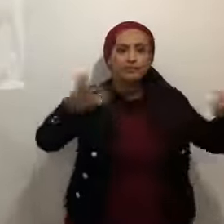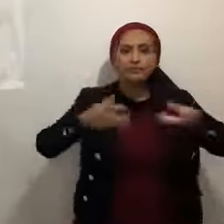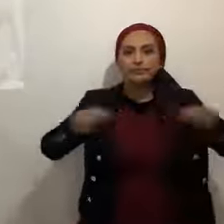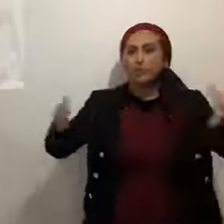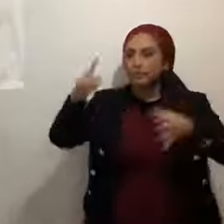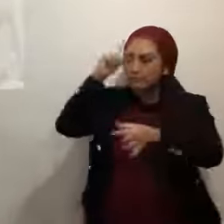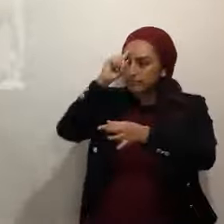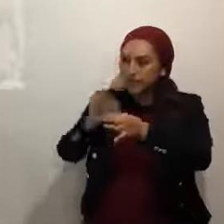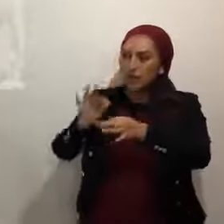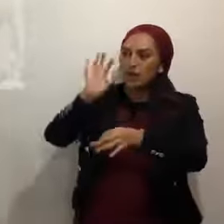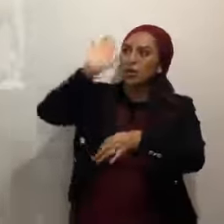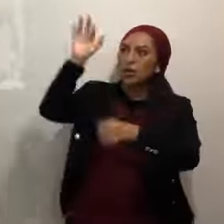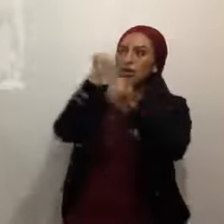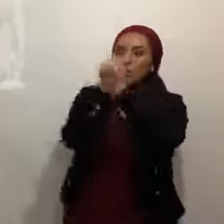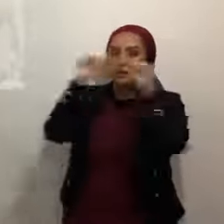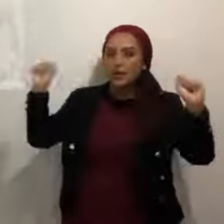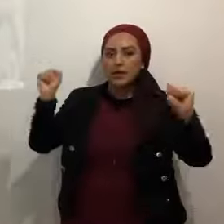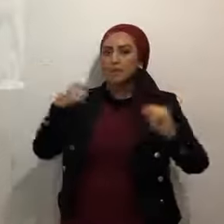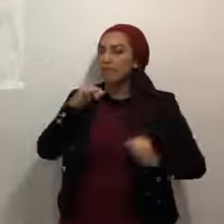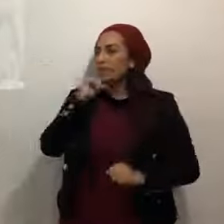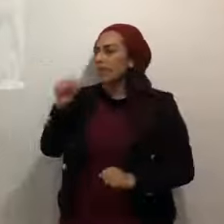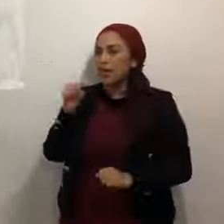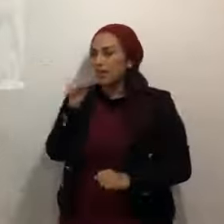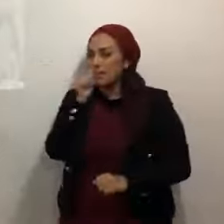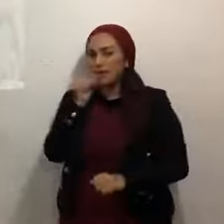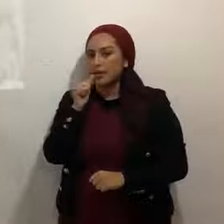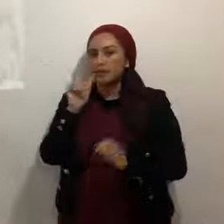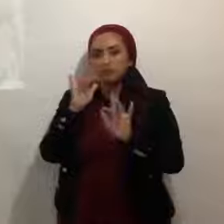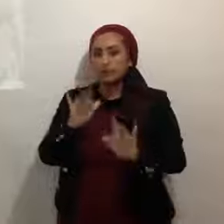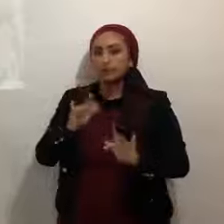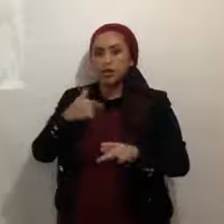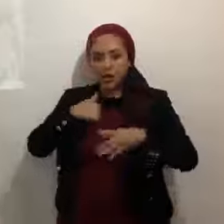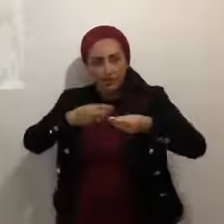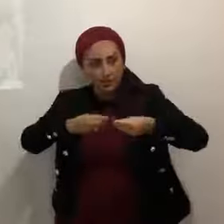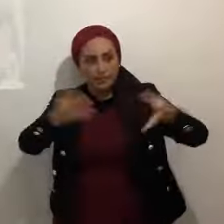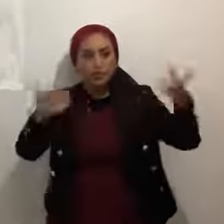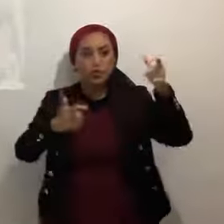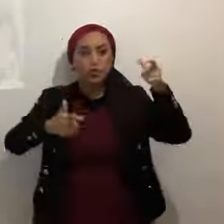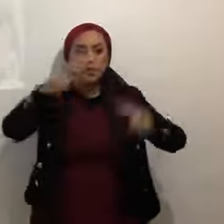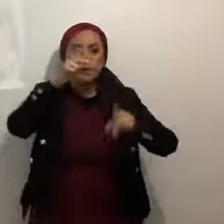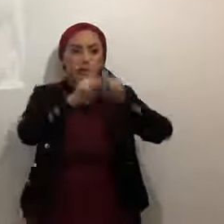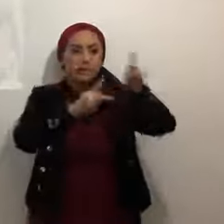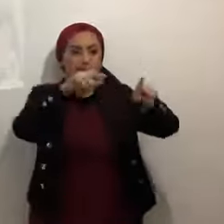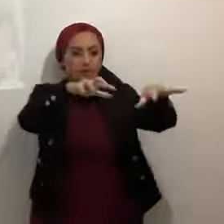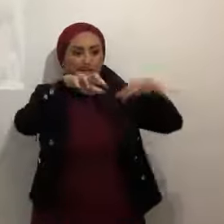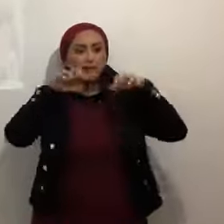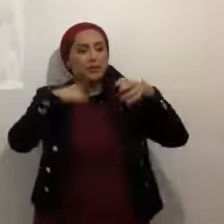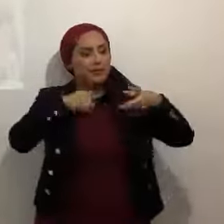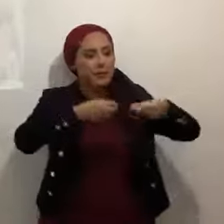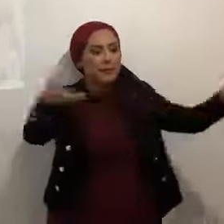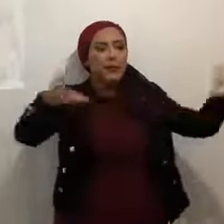salvación. No oculté tu gran compasión y tu verdad en grande asamblea. O sea, que nos escuche la gente, que